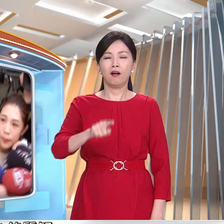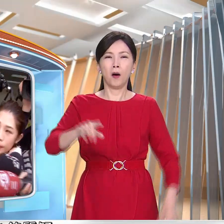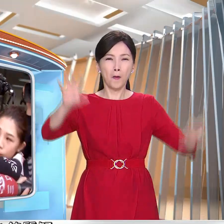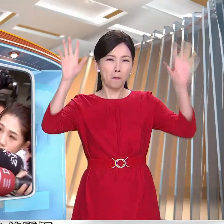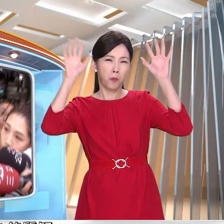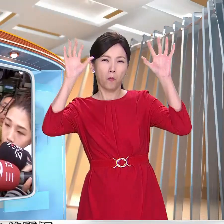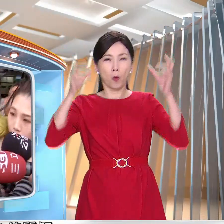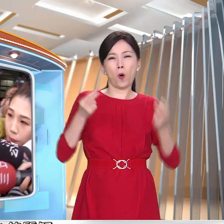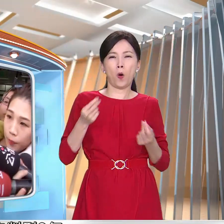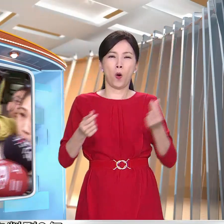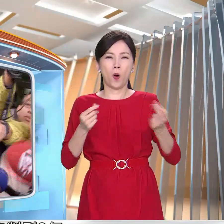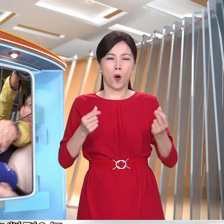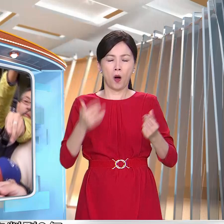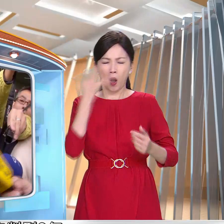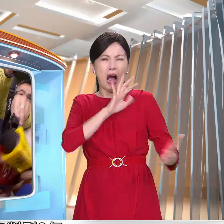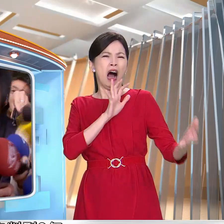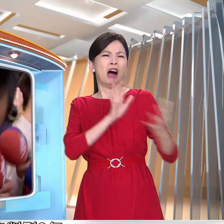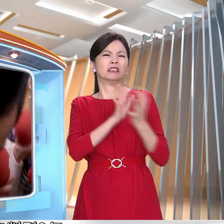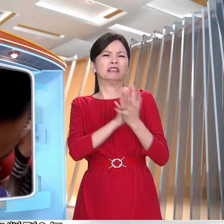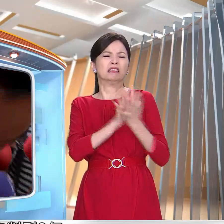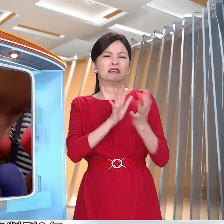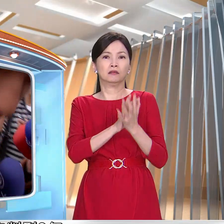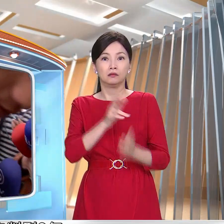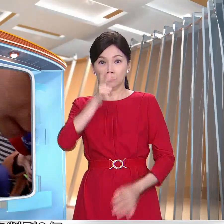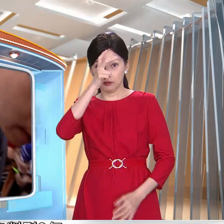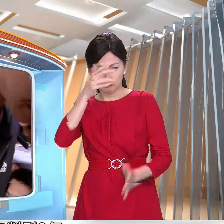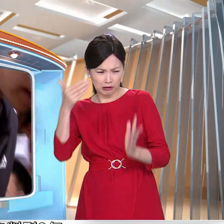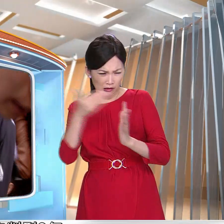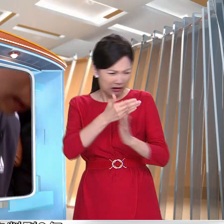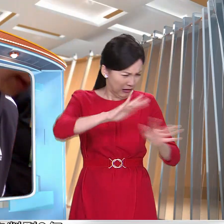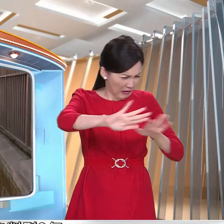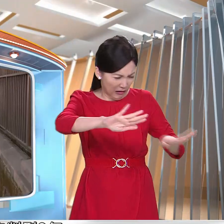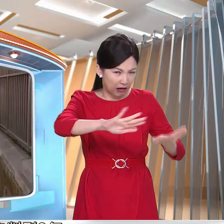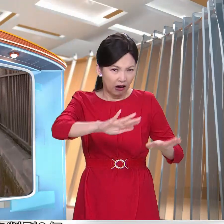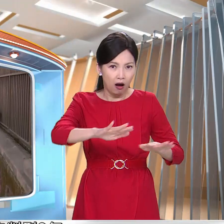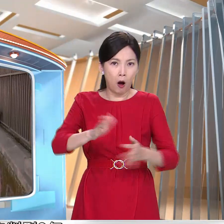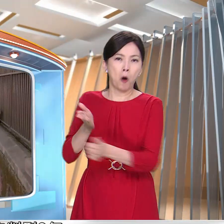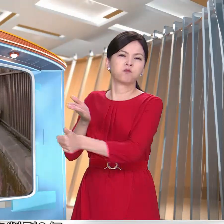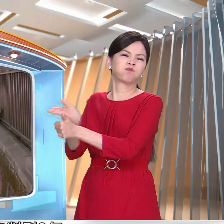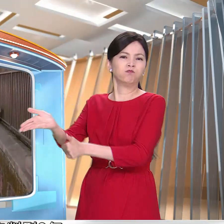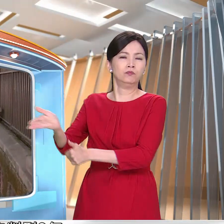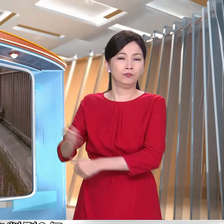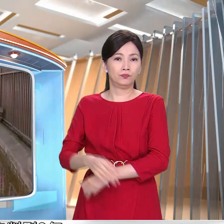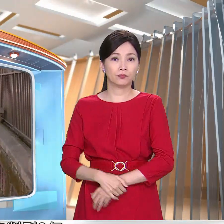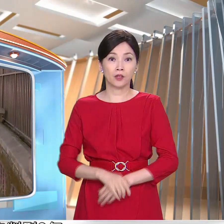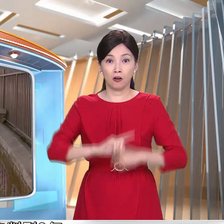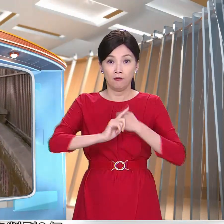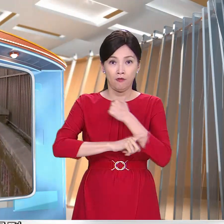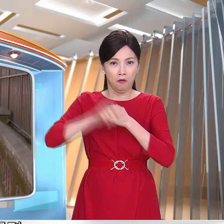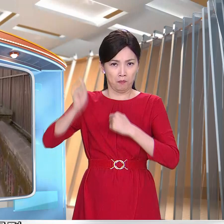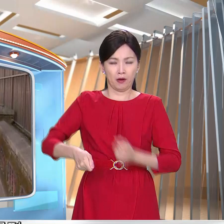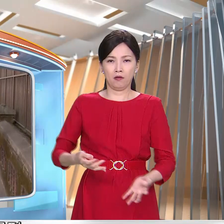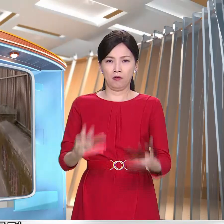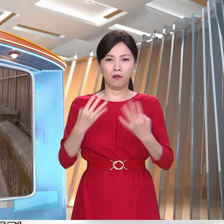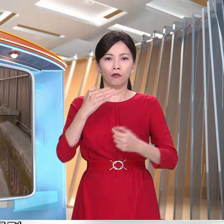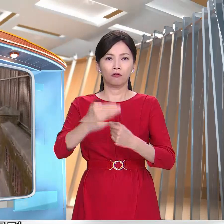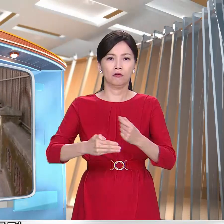疑，夜店杀警案，被告判刑9年，却能够在外溢间服